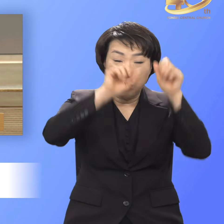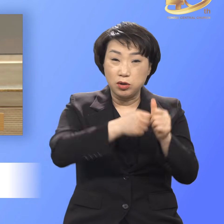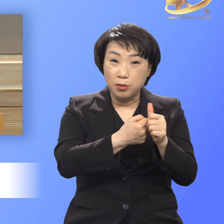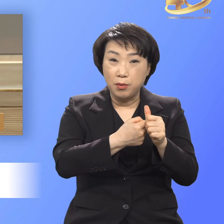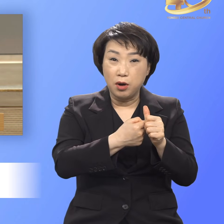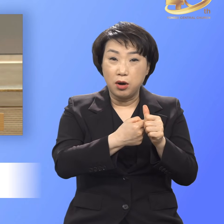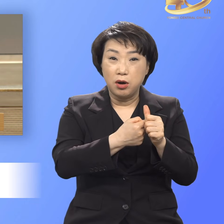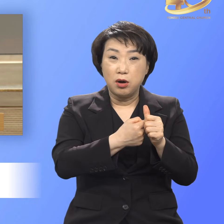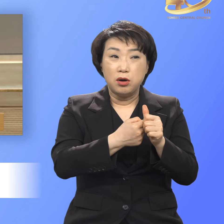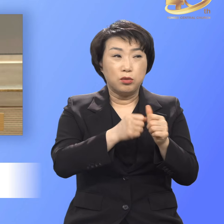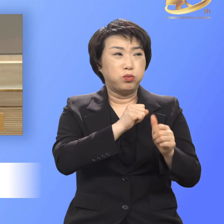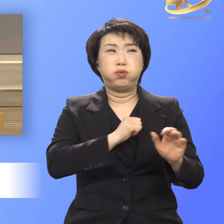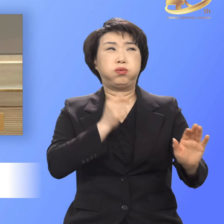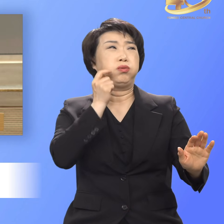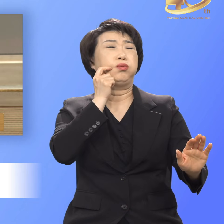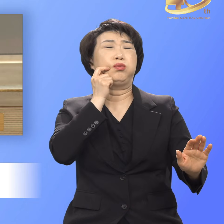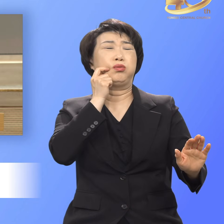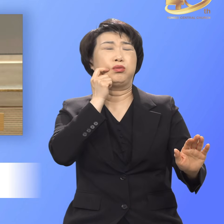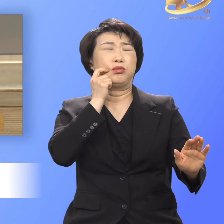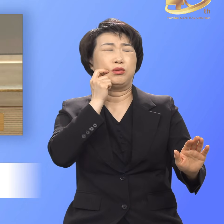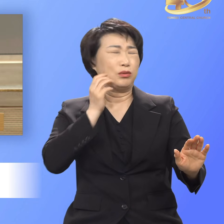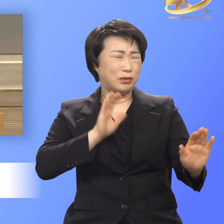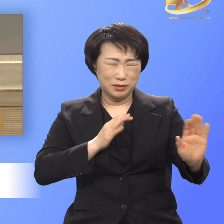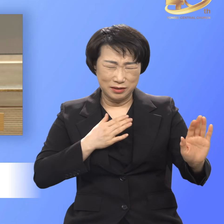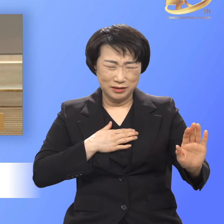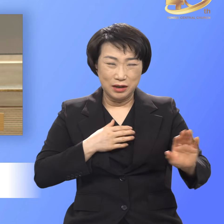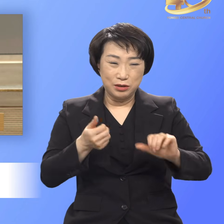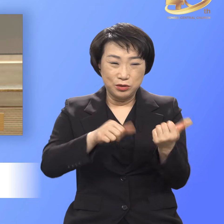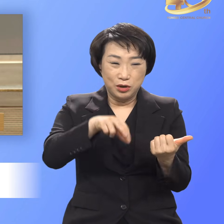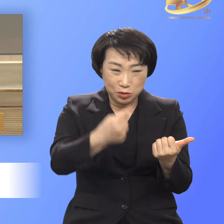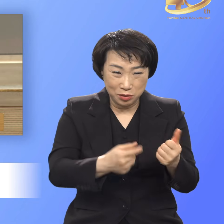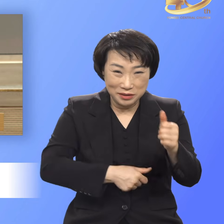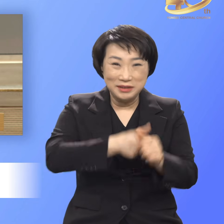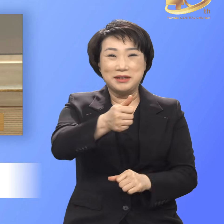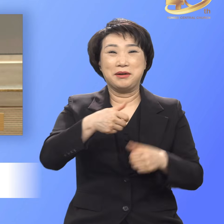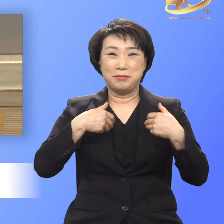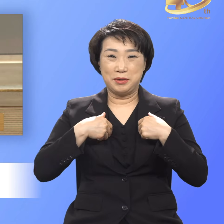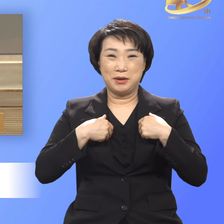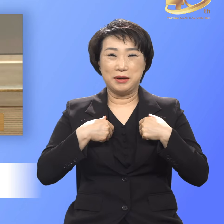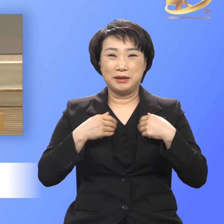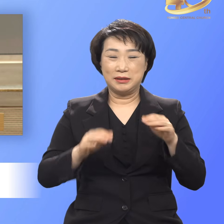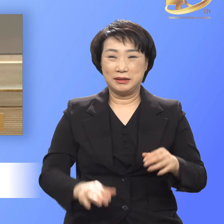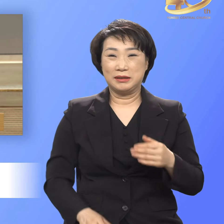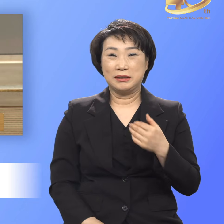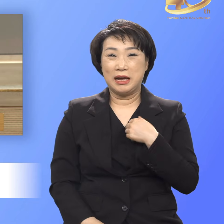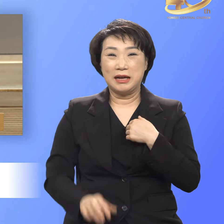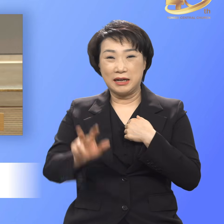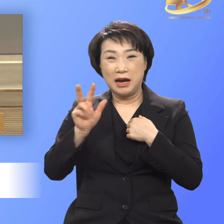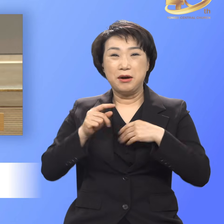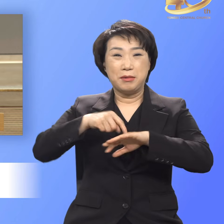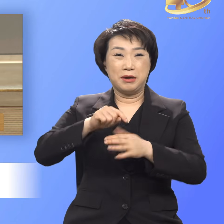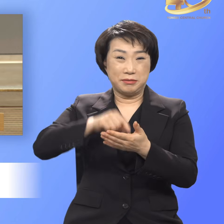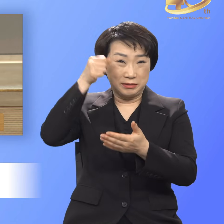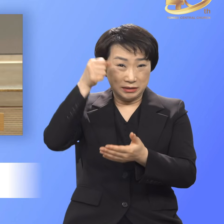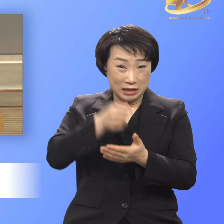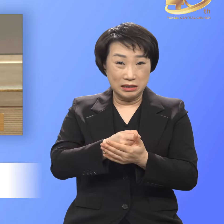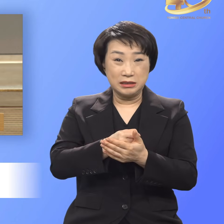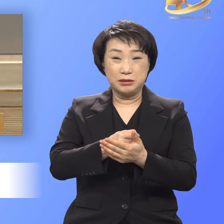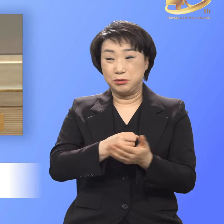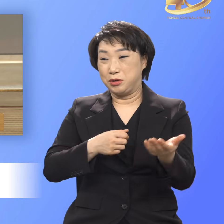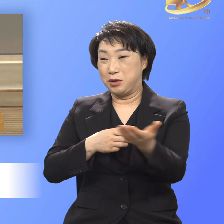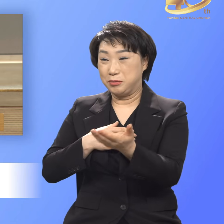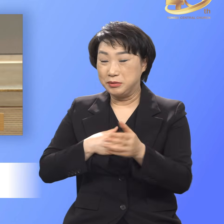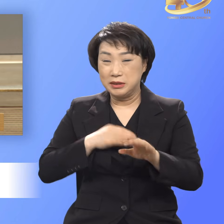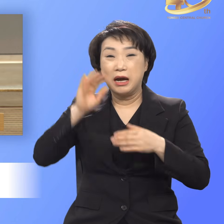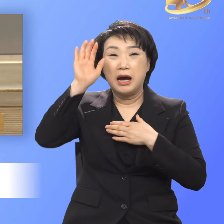형벌 나는 견딜 수 없다. 나는 죽어도 이겨야 된다. 미리 각오와 결심을 가지고